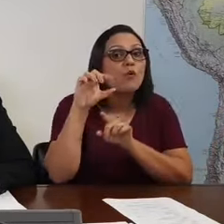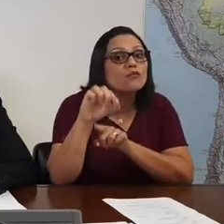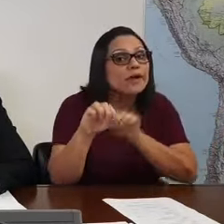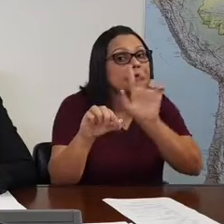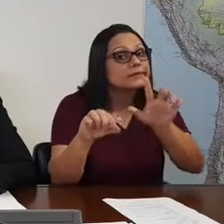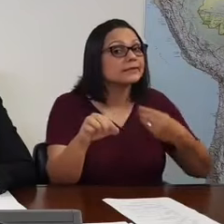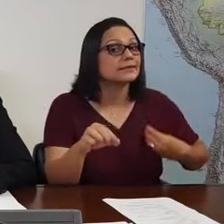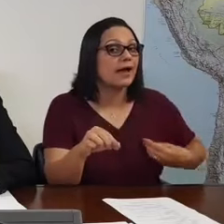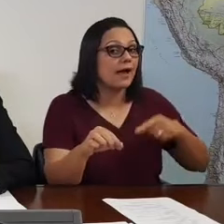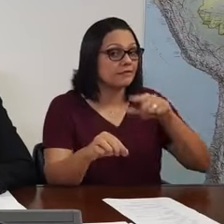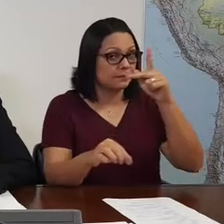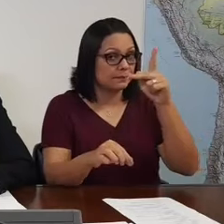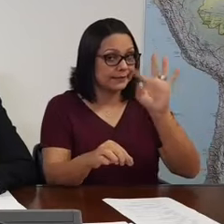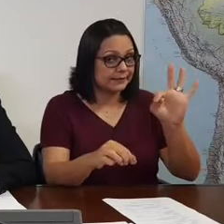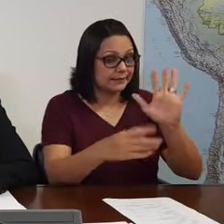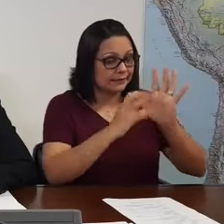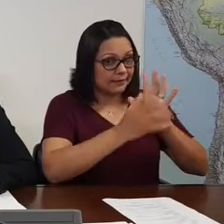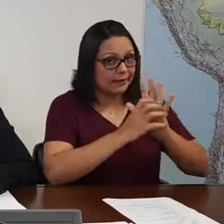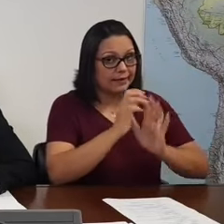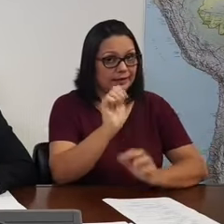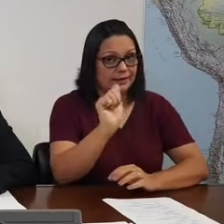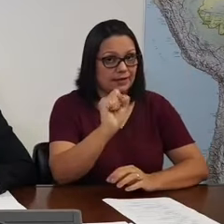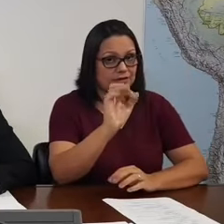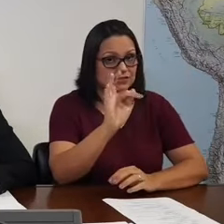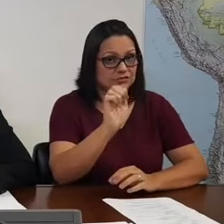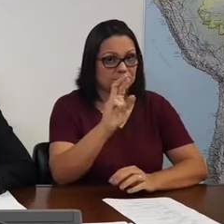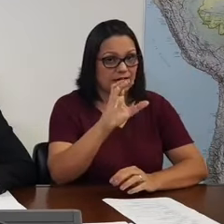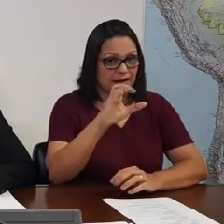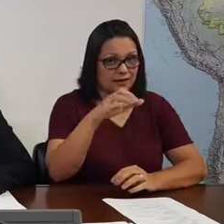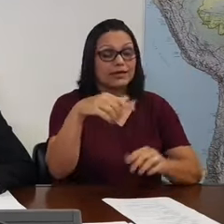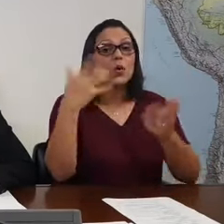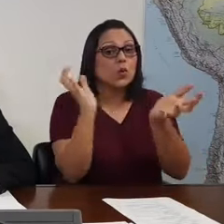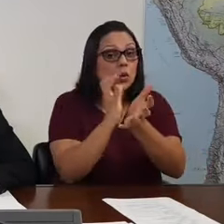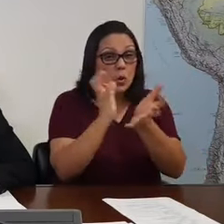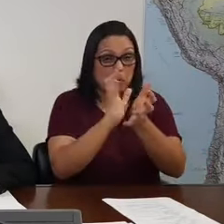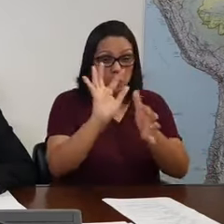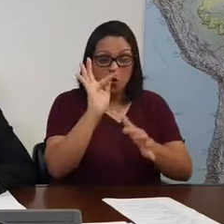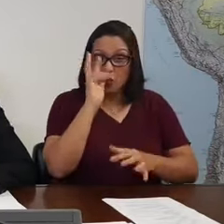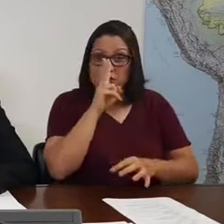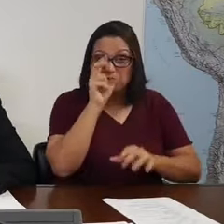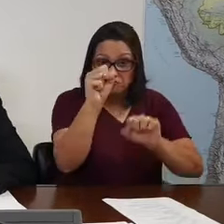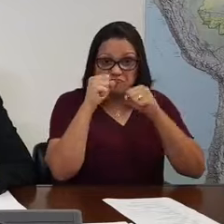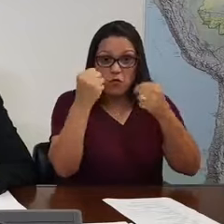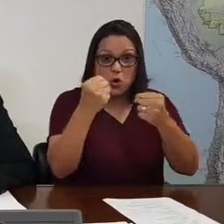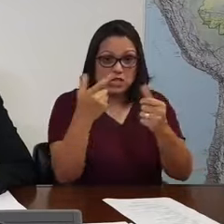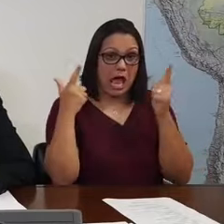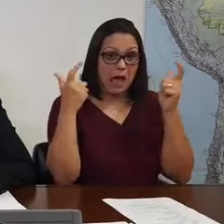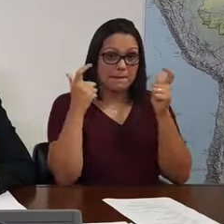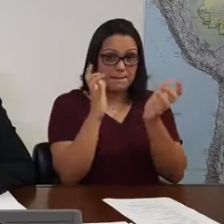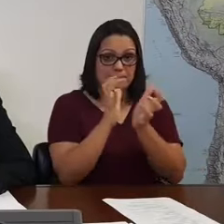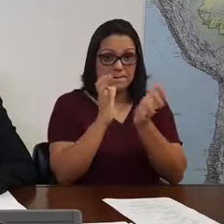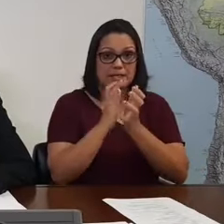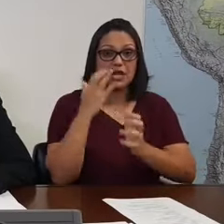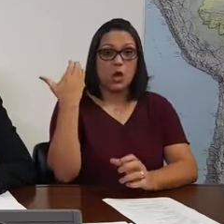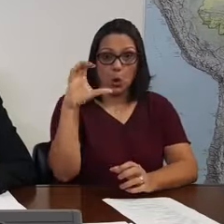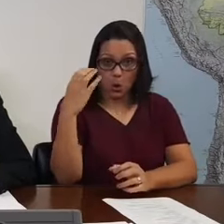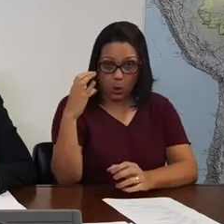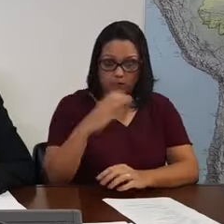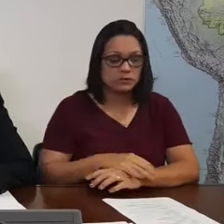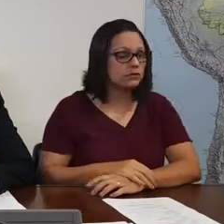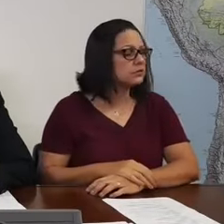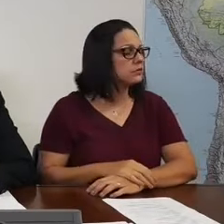PT, estava lá as FARC, Forças Armadas Revolucionárias da Colômbia. Tá? O que é de pior no